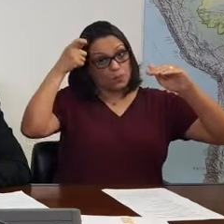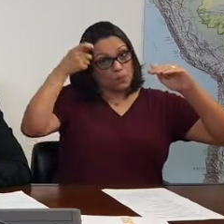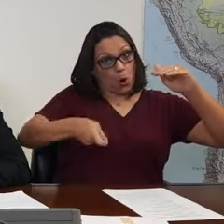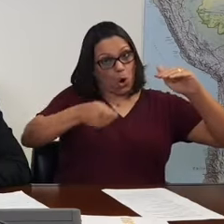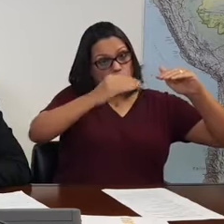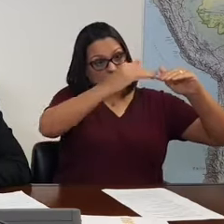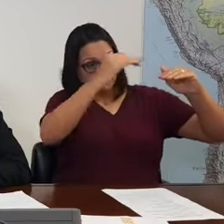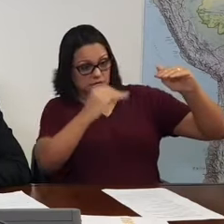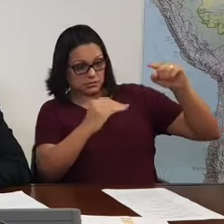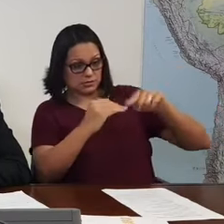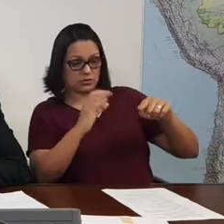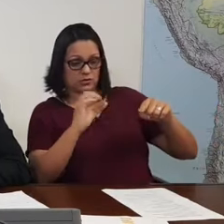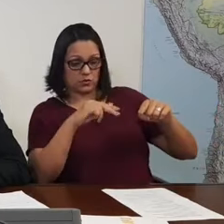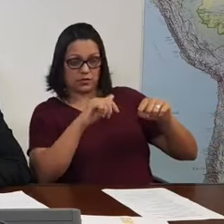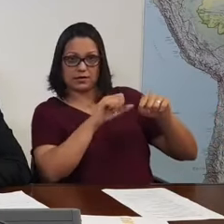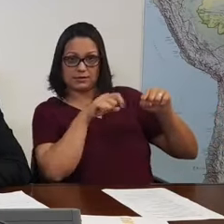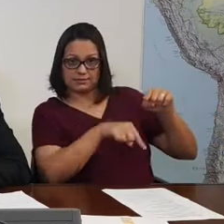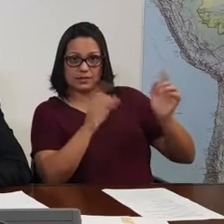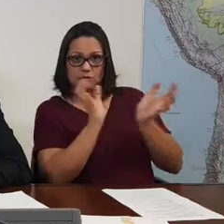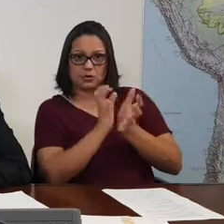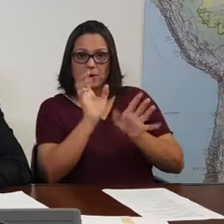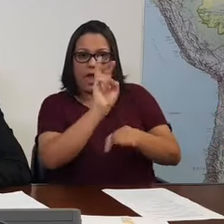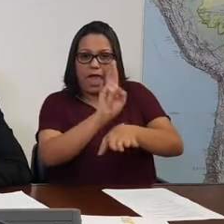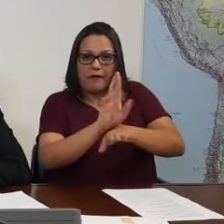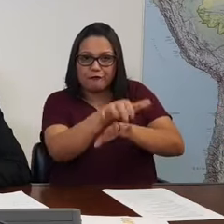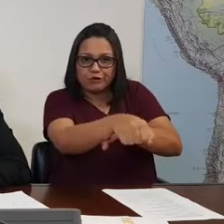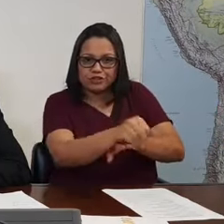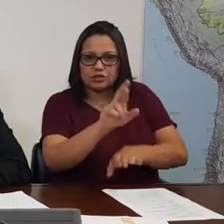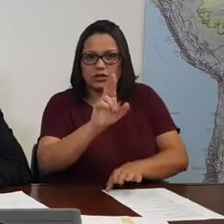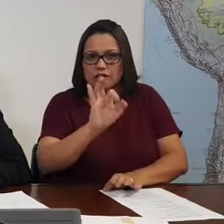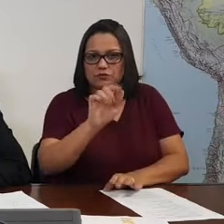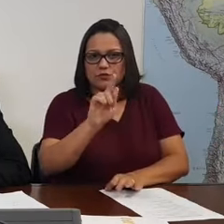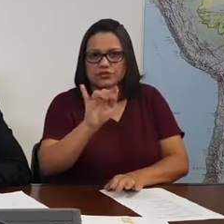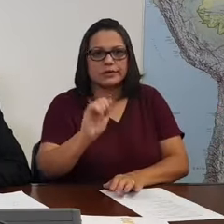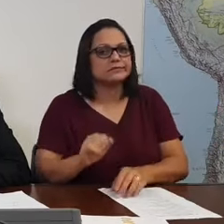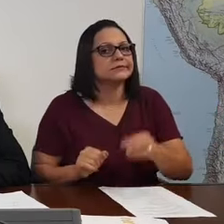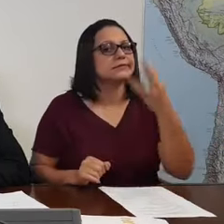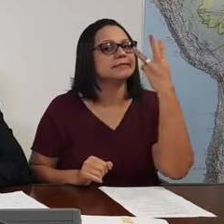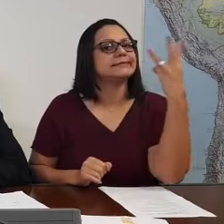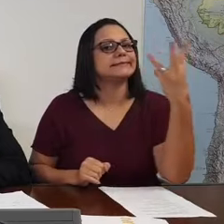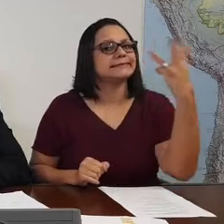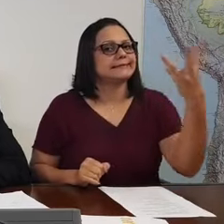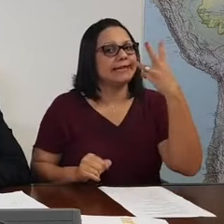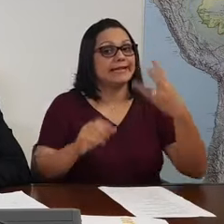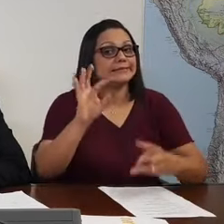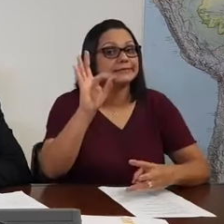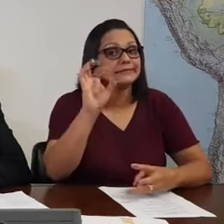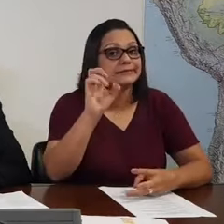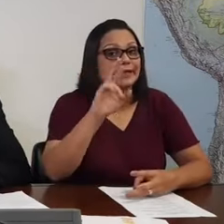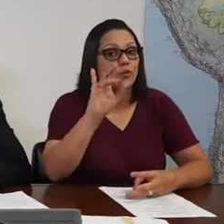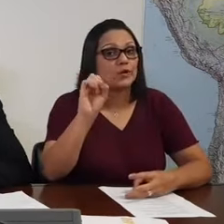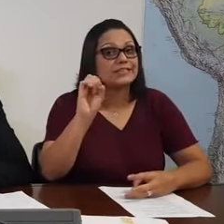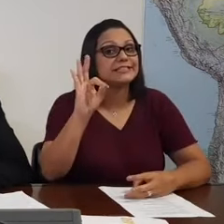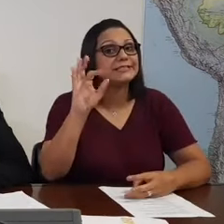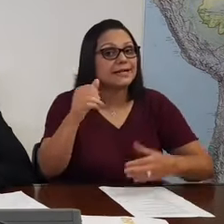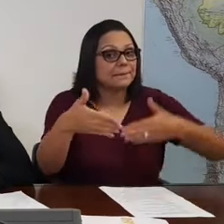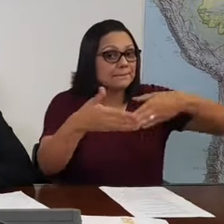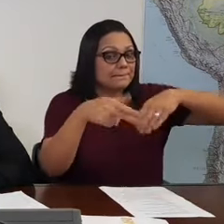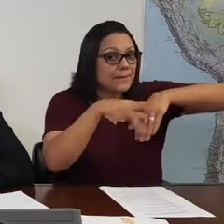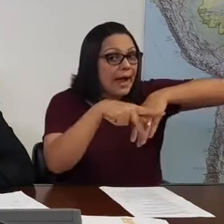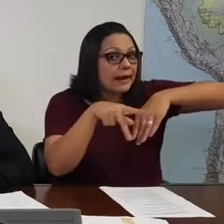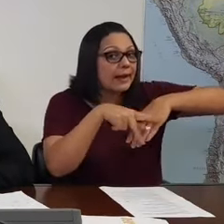E nós caçamos o status de refugiado para 3 terroristas paraguaios. Adivinha quando é que foi concedido